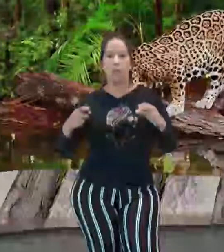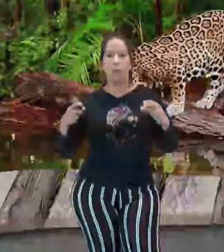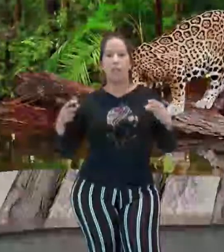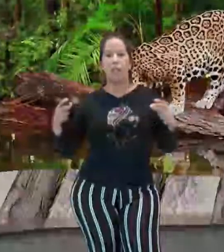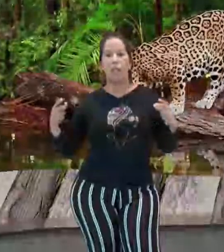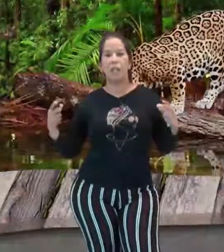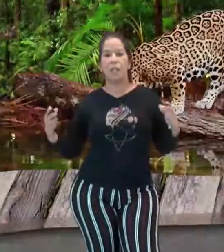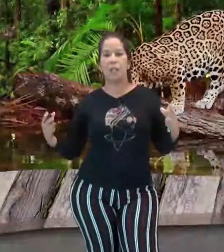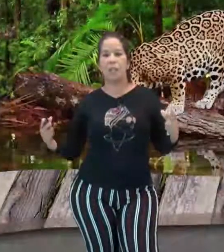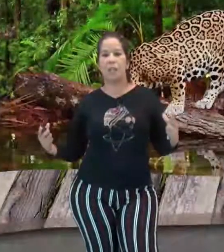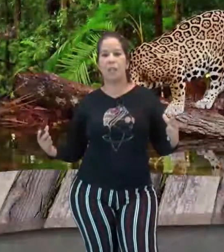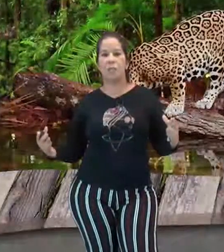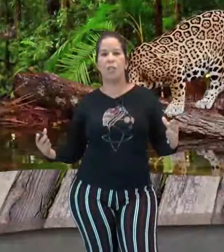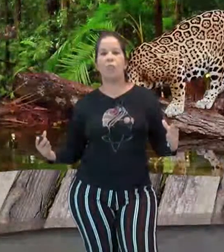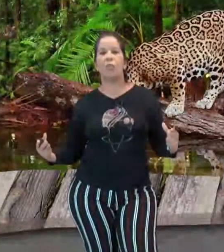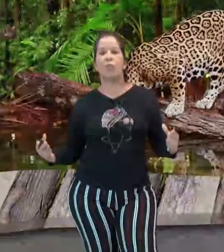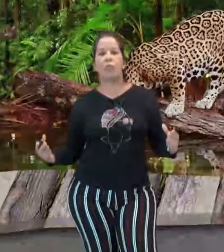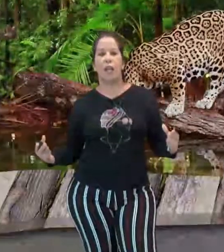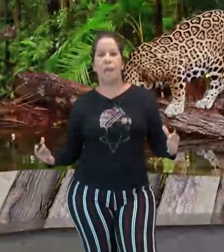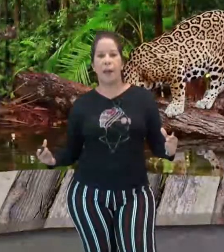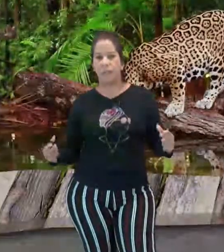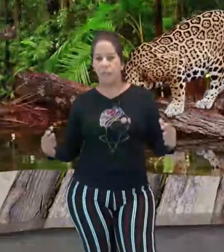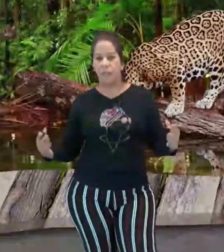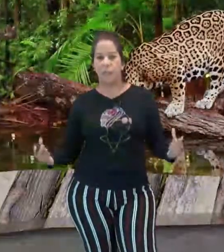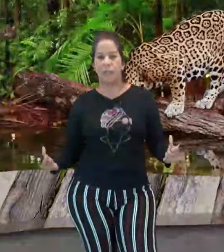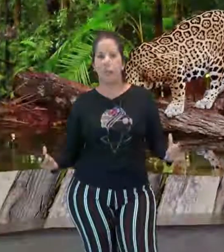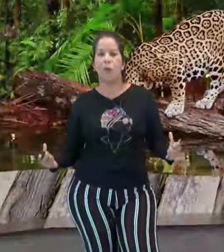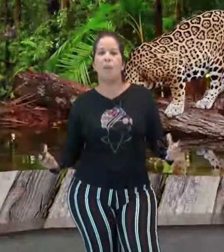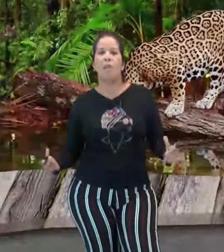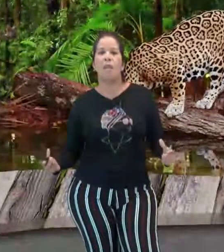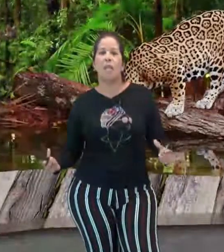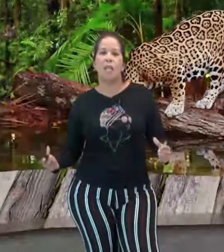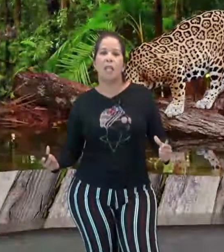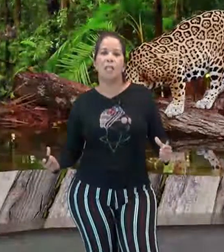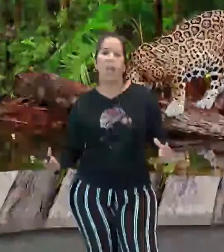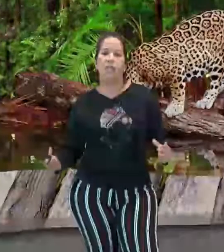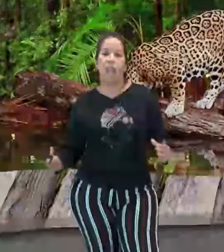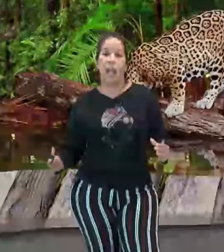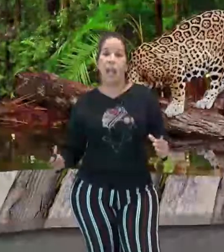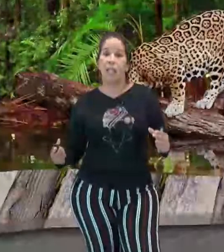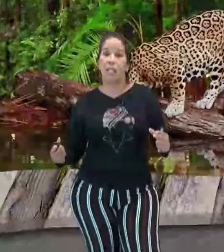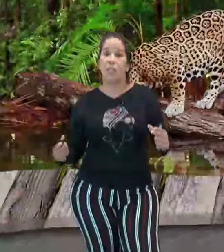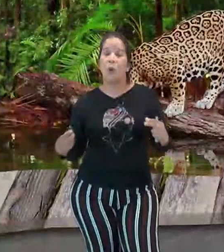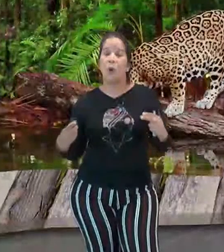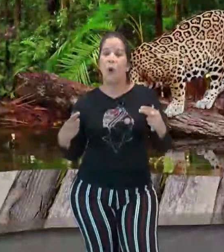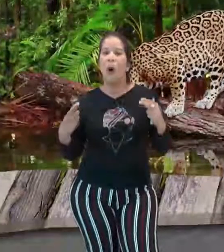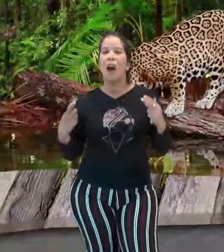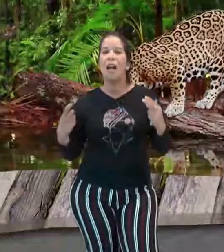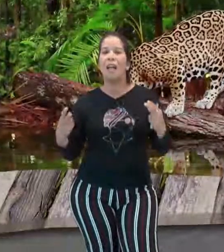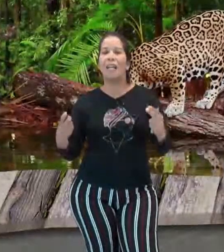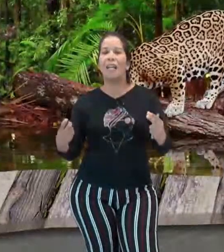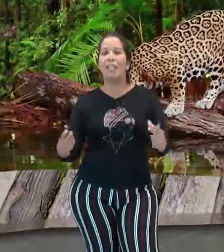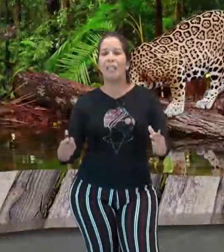um momento que esse menino, esse rapaz, esse, né, homem, ele já está ali